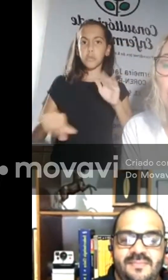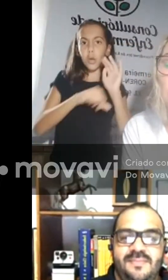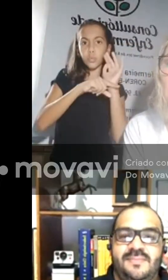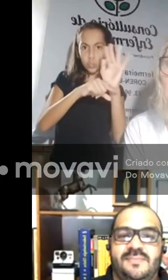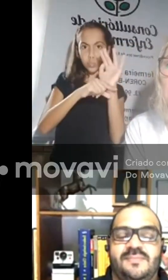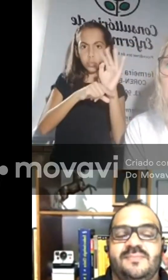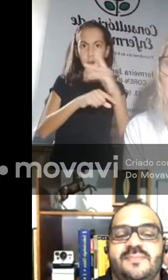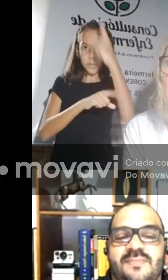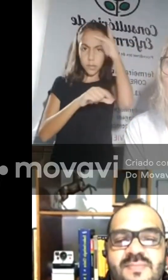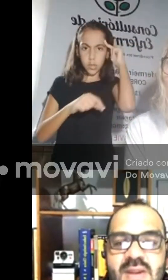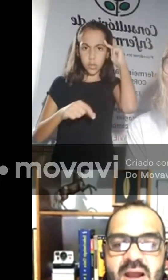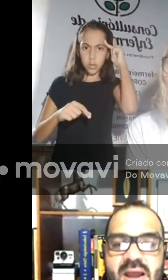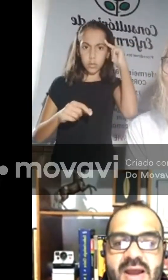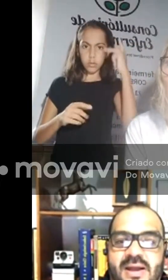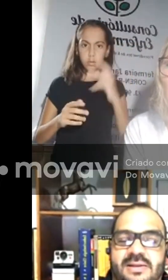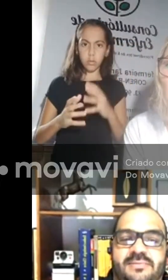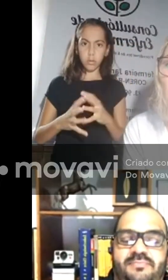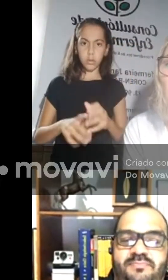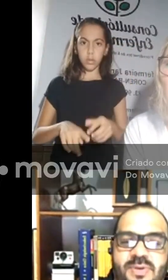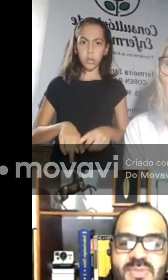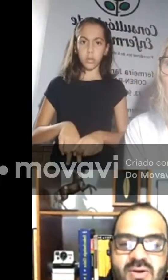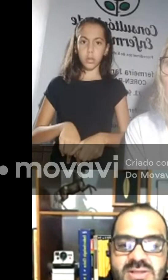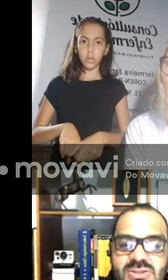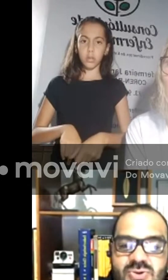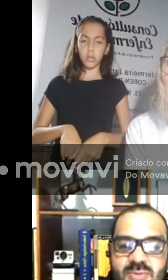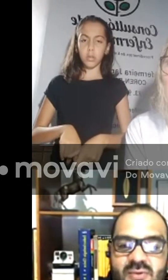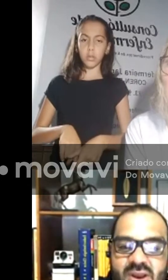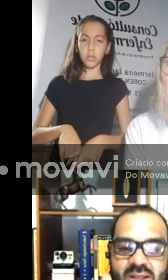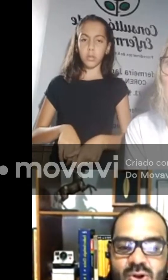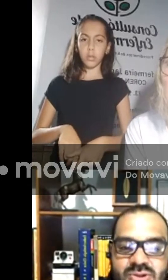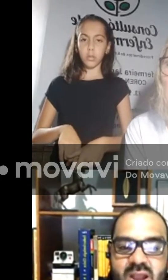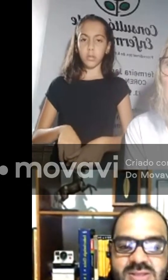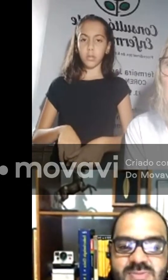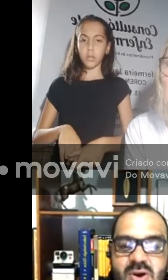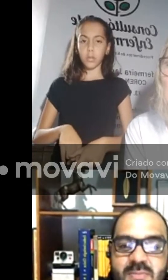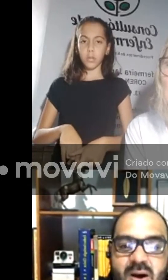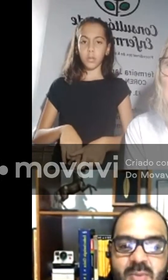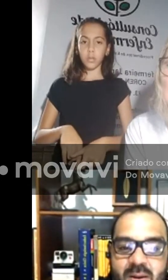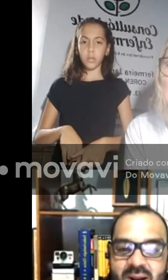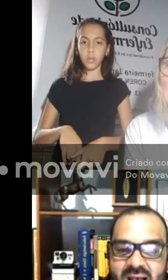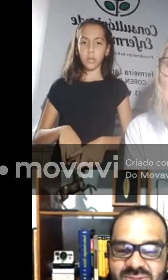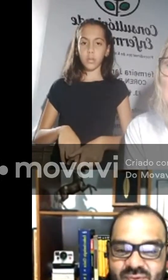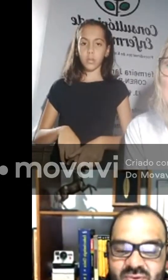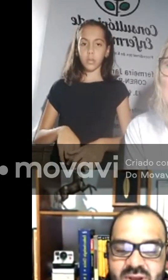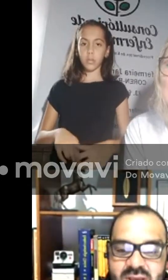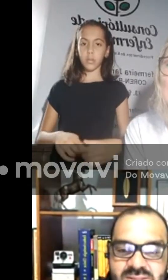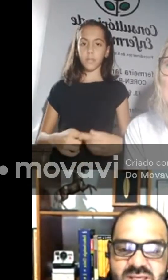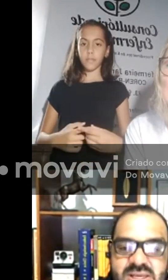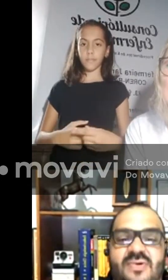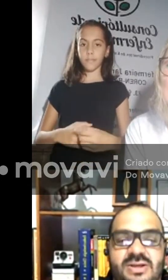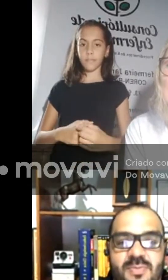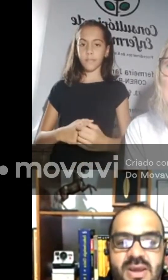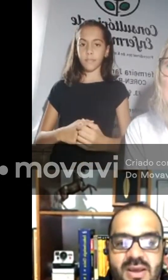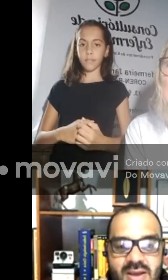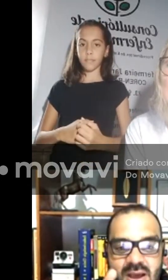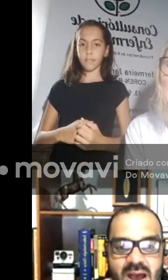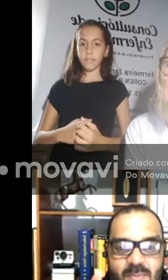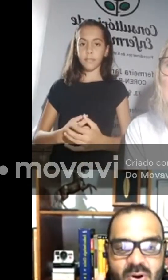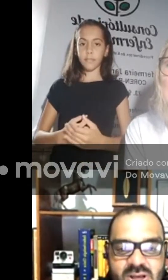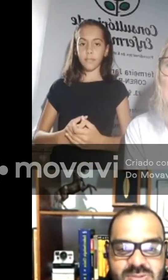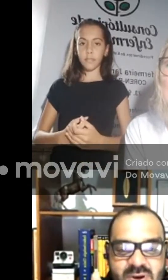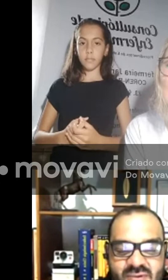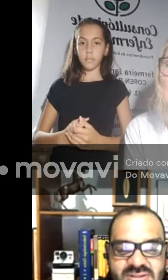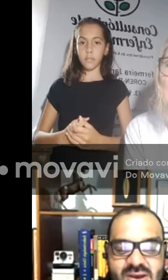está aí? É, primeiro, antes de tudo, meu vereador Denis, meu irmão, meu abraço, viu? CC Vladimir,